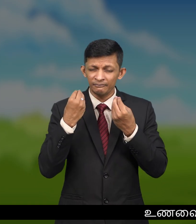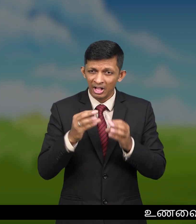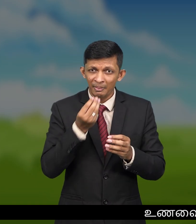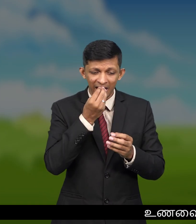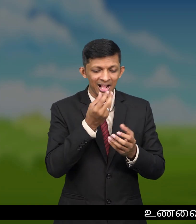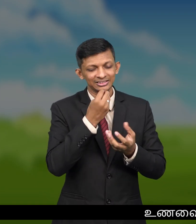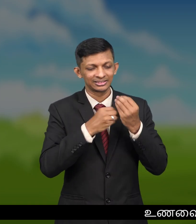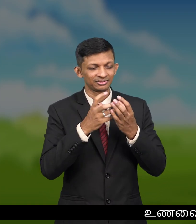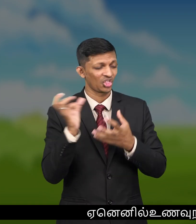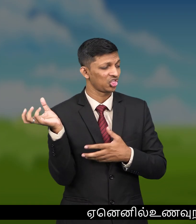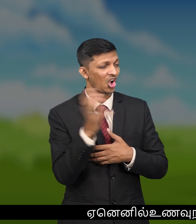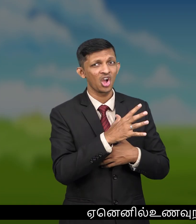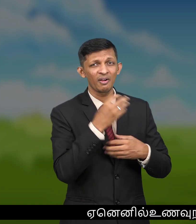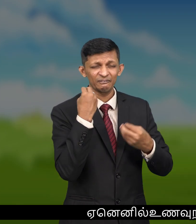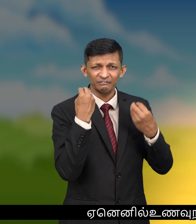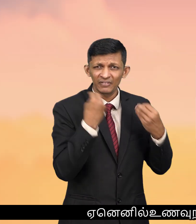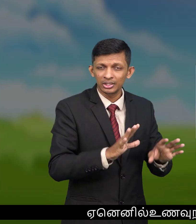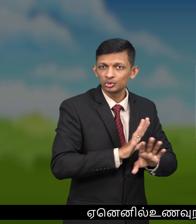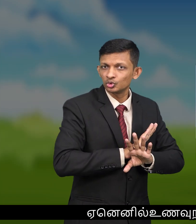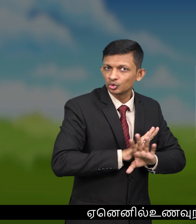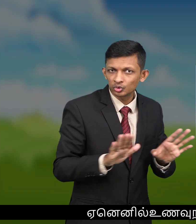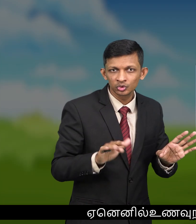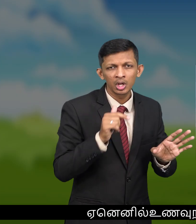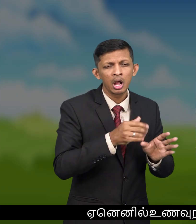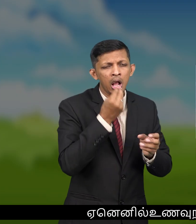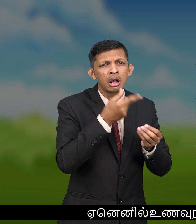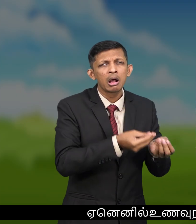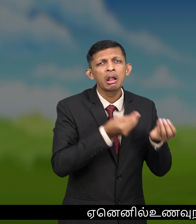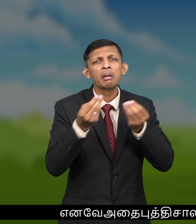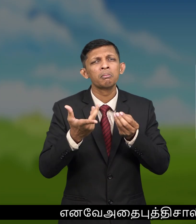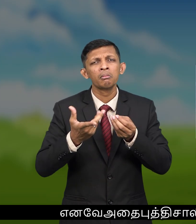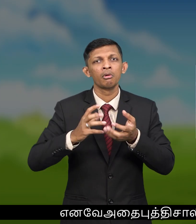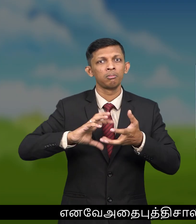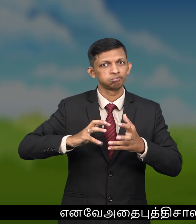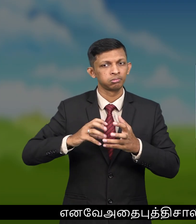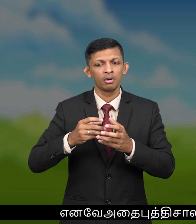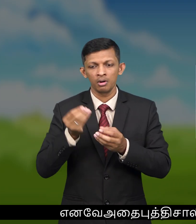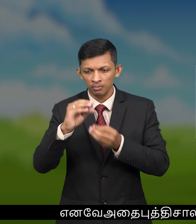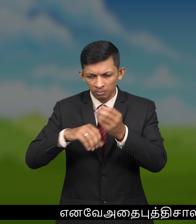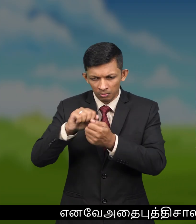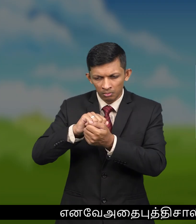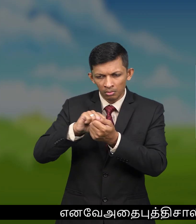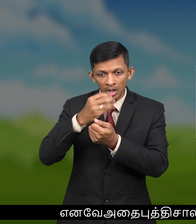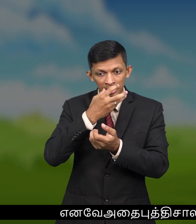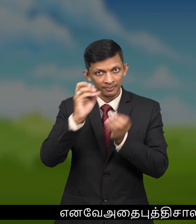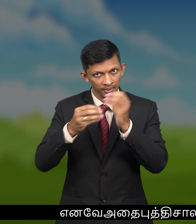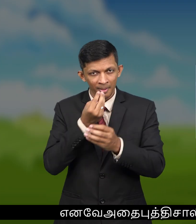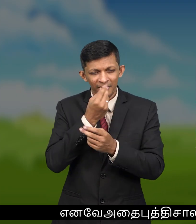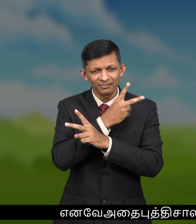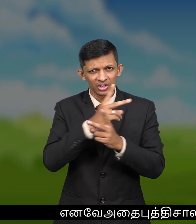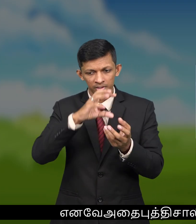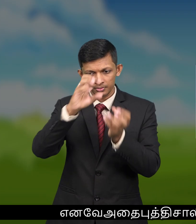உணவை வீணாக்காதீர்கள். ஏனெனில் உணவு நமக்கு ஆற்றலை தருகிறது. எனவே அதை